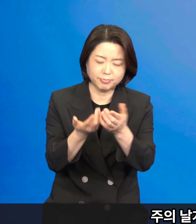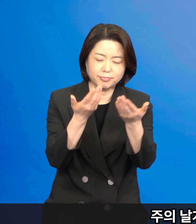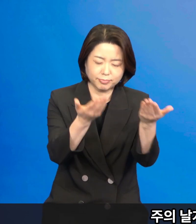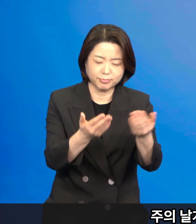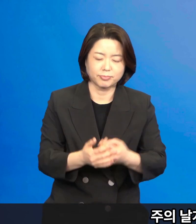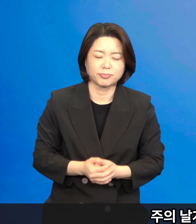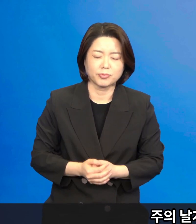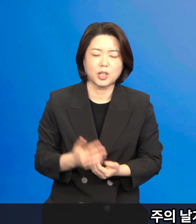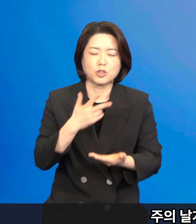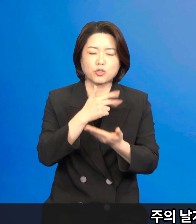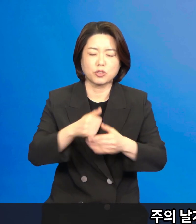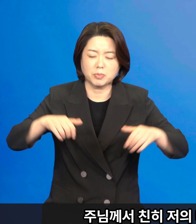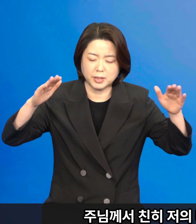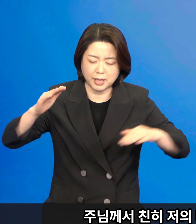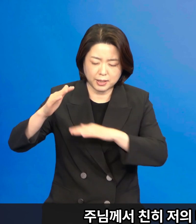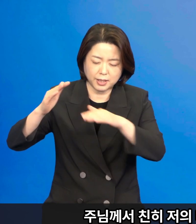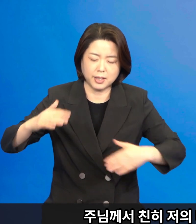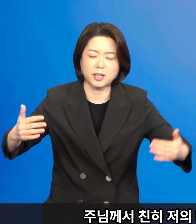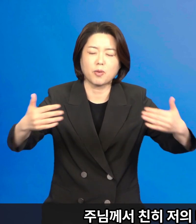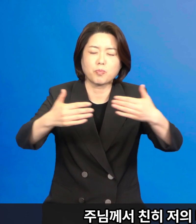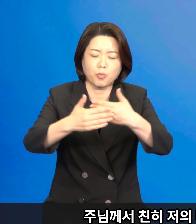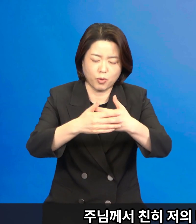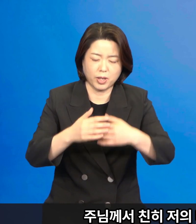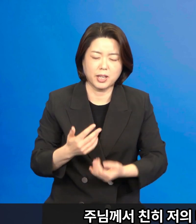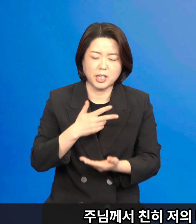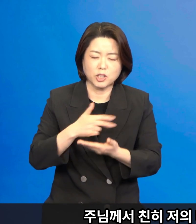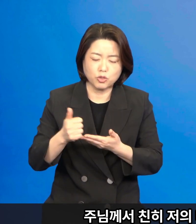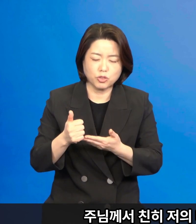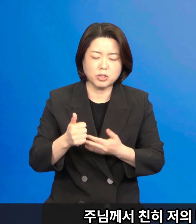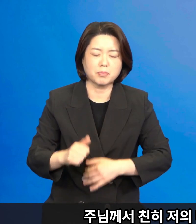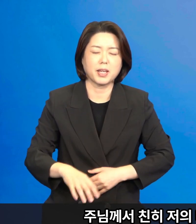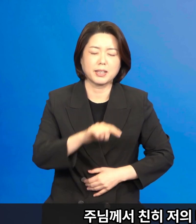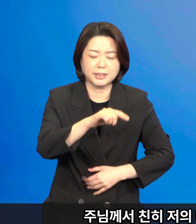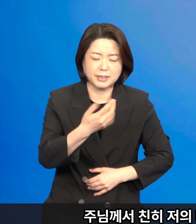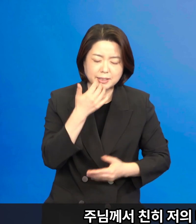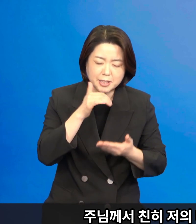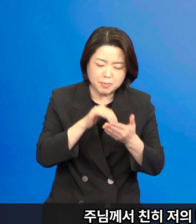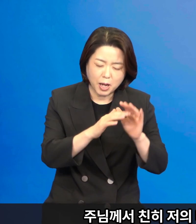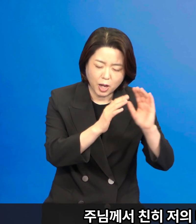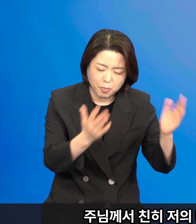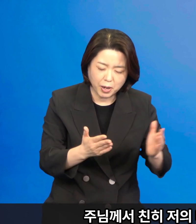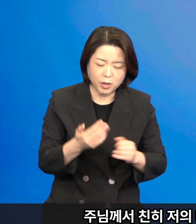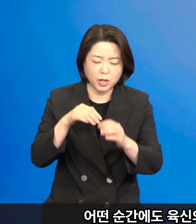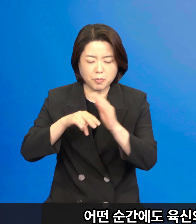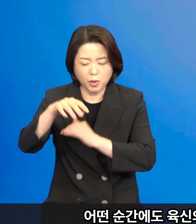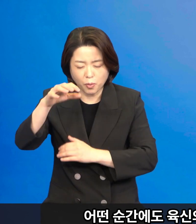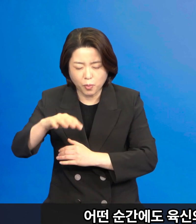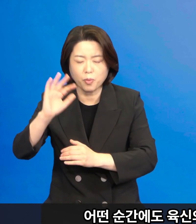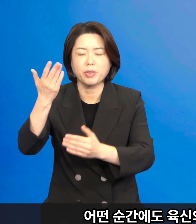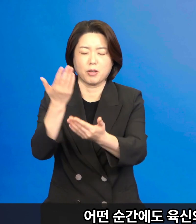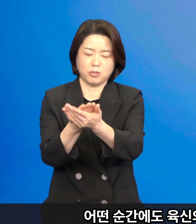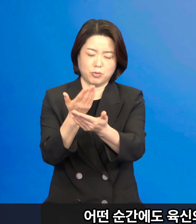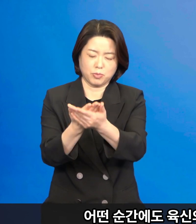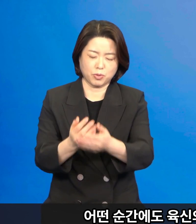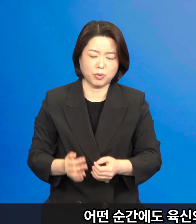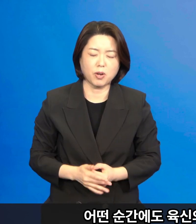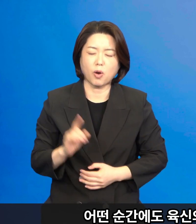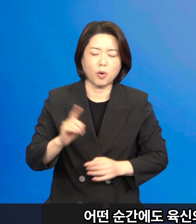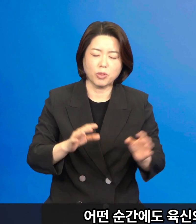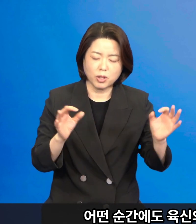날개 아래 덮어 주시며 주님께서 친히 저의 바위요 요새가 되어 주시옵소서. 어떤